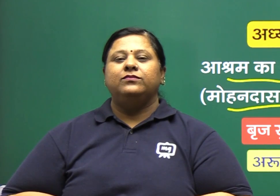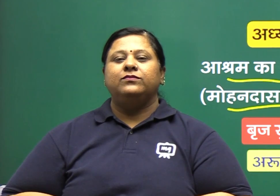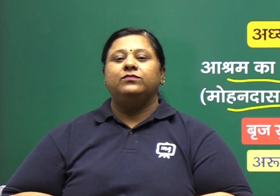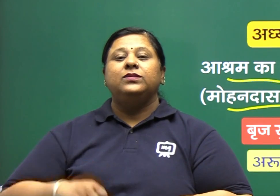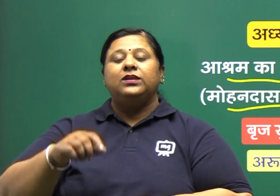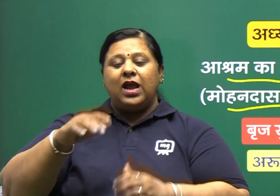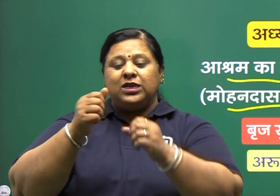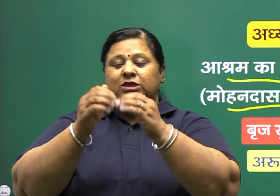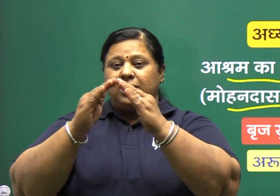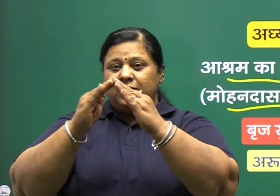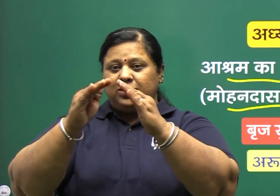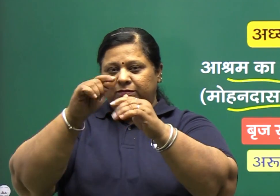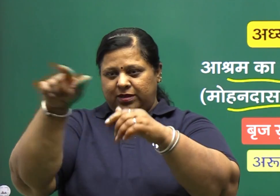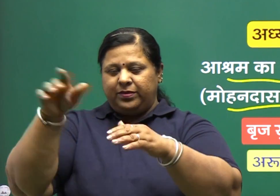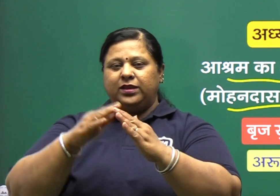आश्रम के